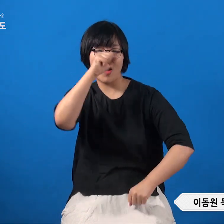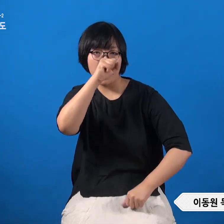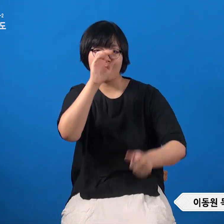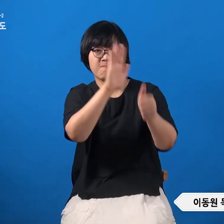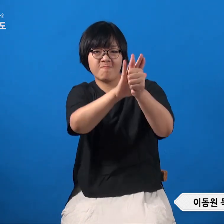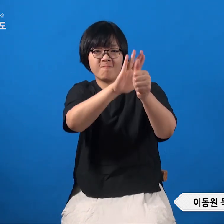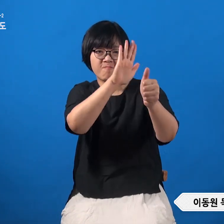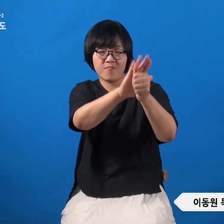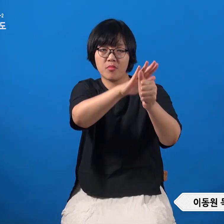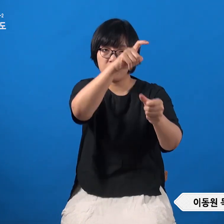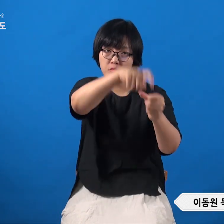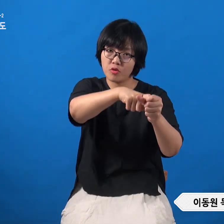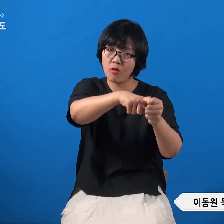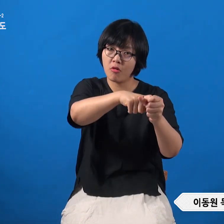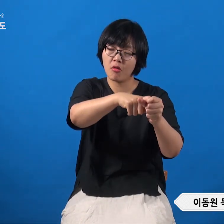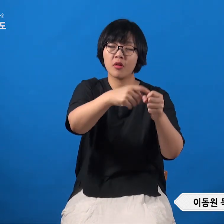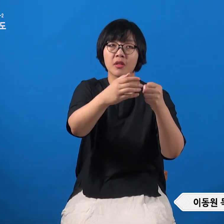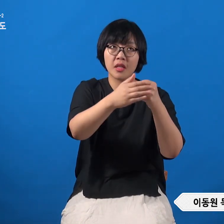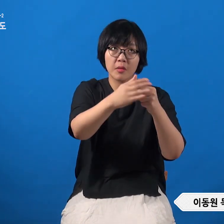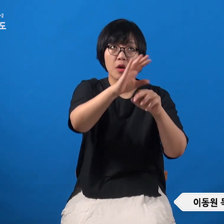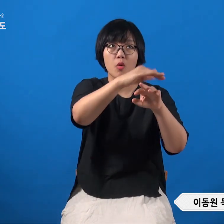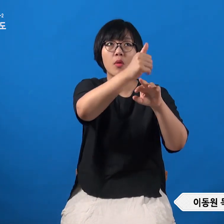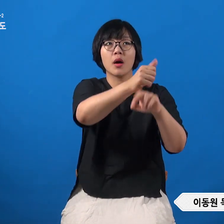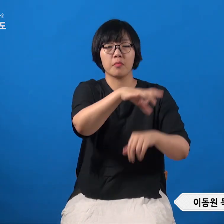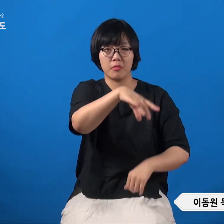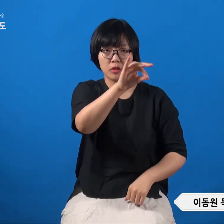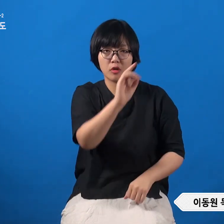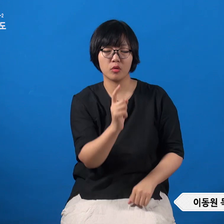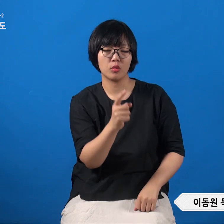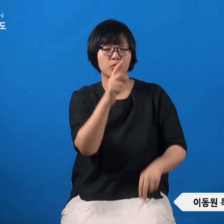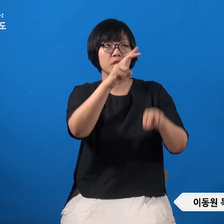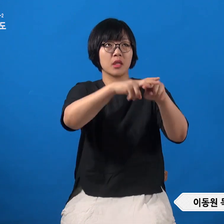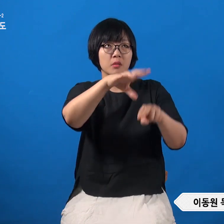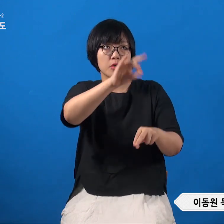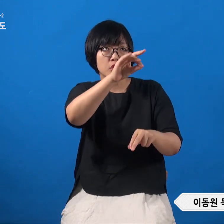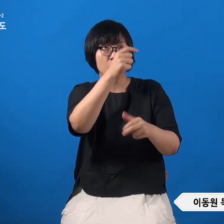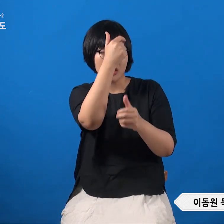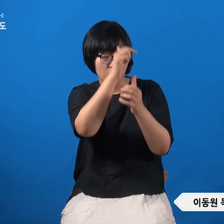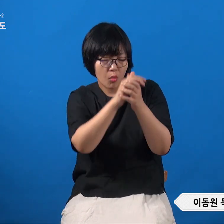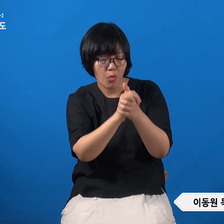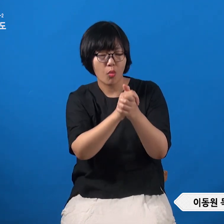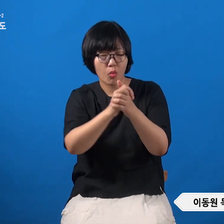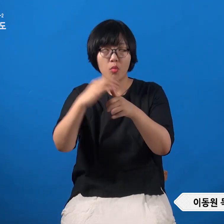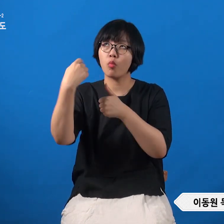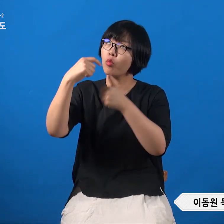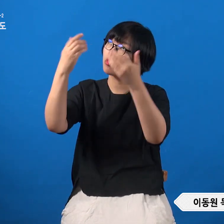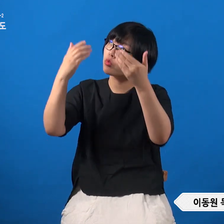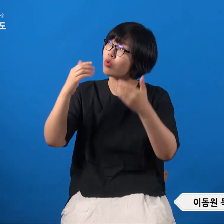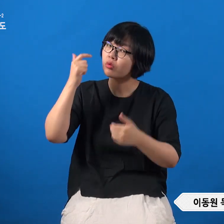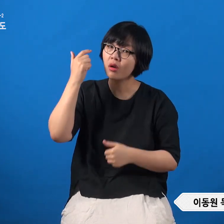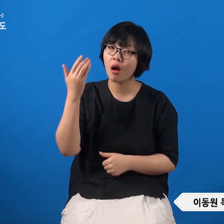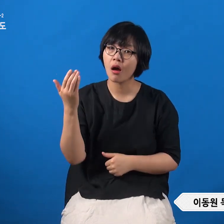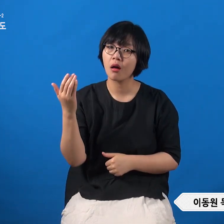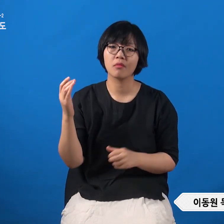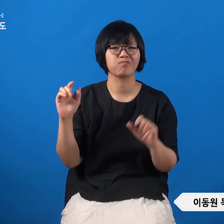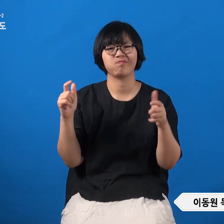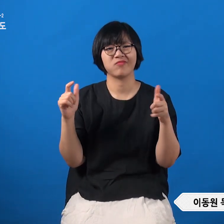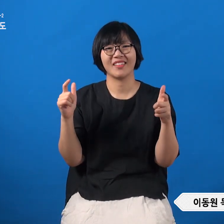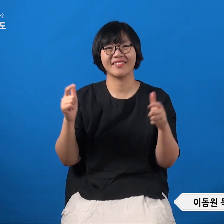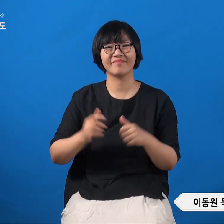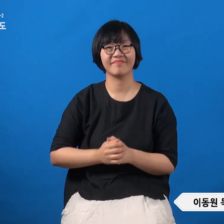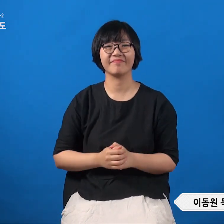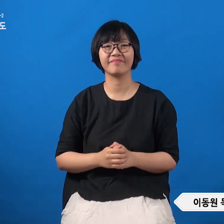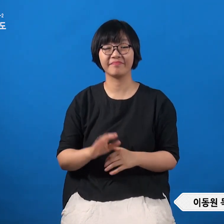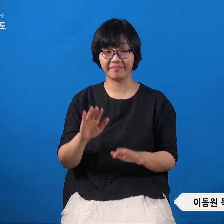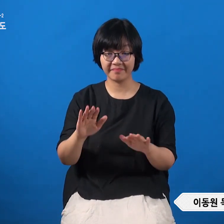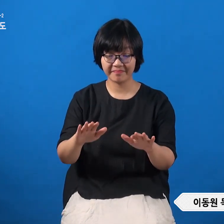좋아하셔서 이렇게 높은 사람들을 위해서 먼저 기도해야 한다고 가르치셨을까요? 그것은 아니죠.